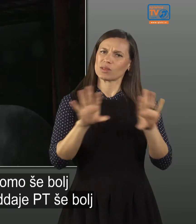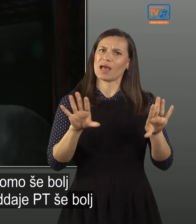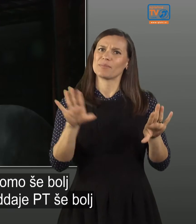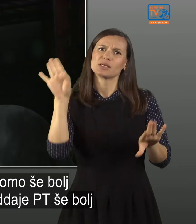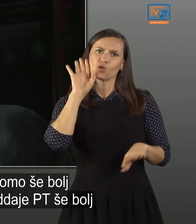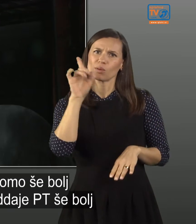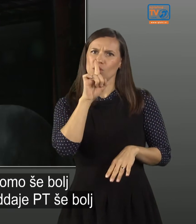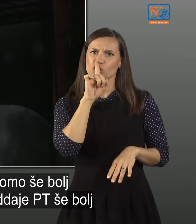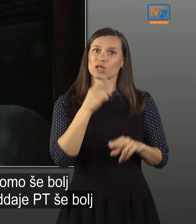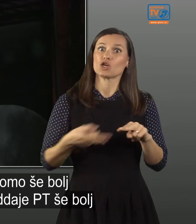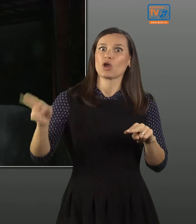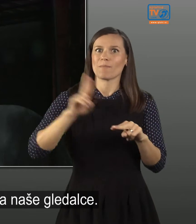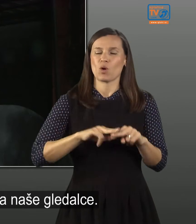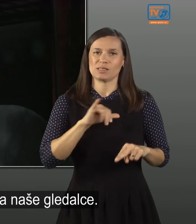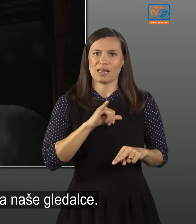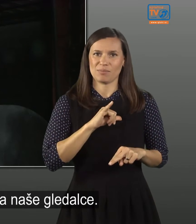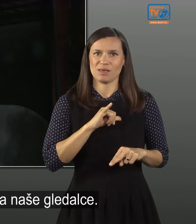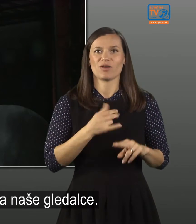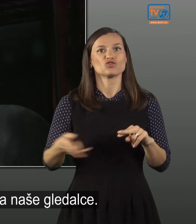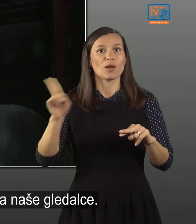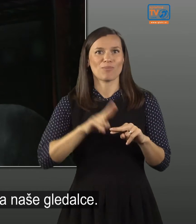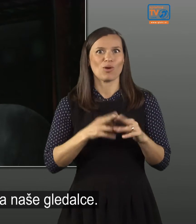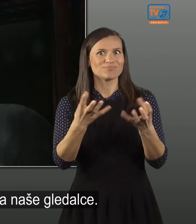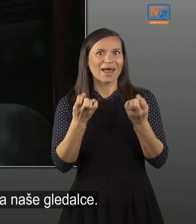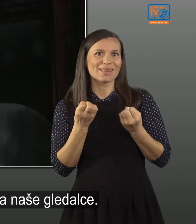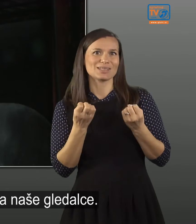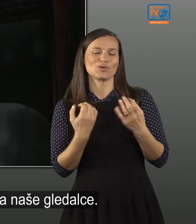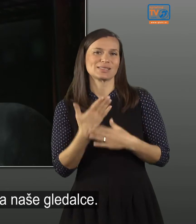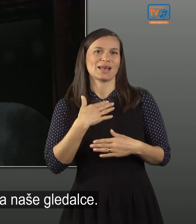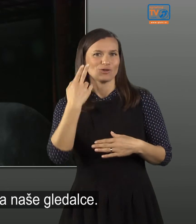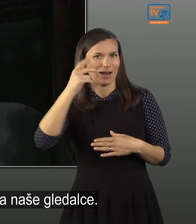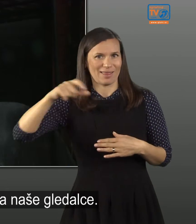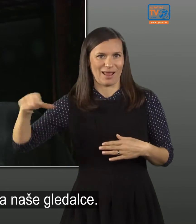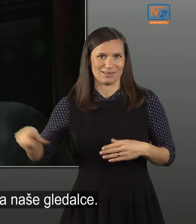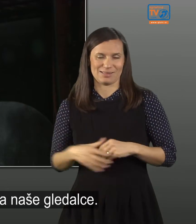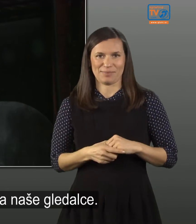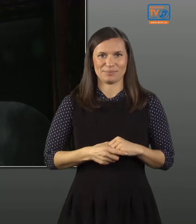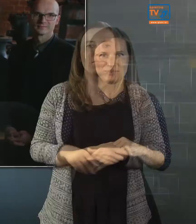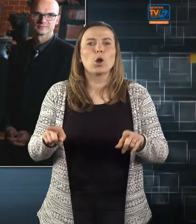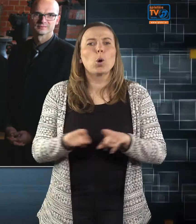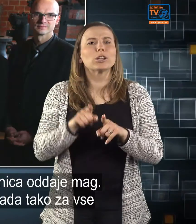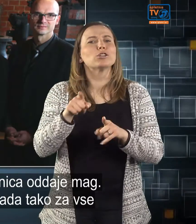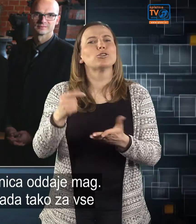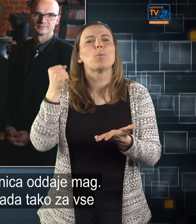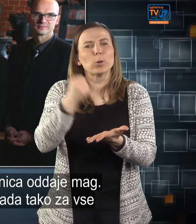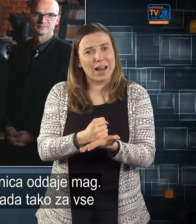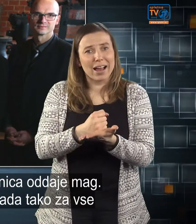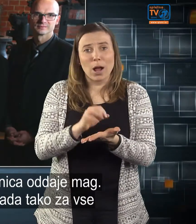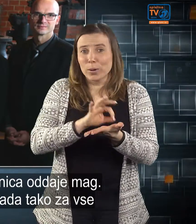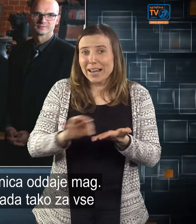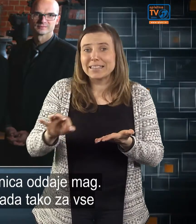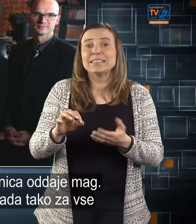oddaje Prisluhnimo tišini še bolj zanimive in še bolj atraktivne za naše gledalce. Kot je